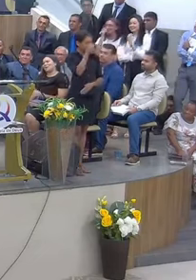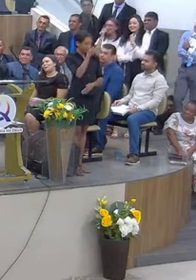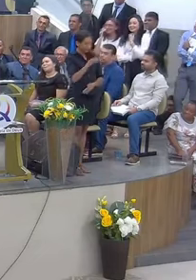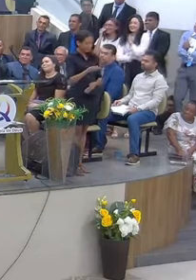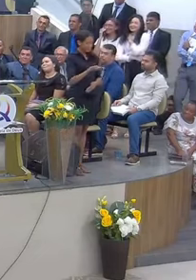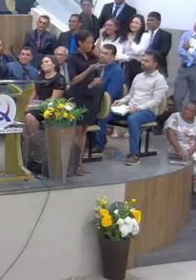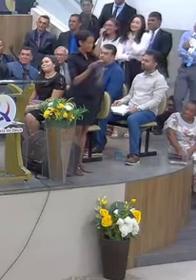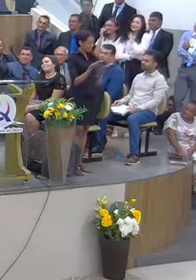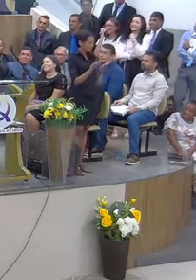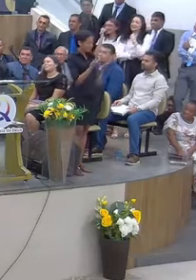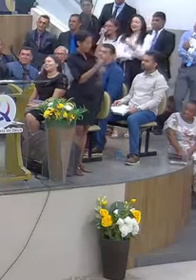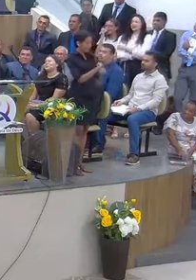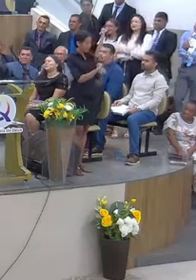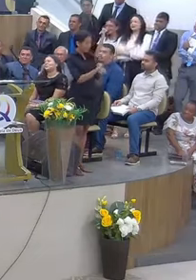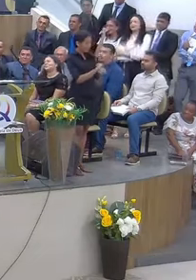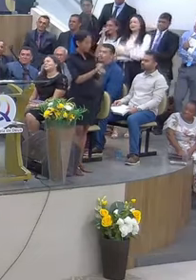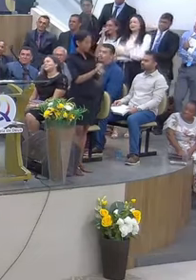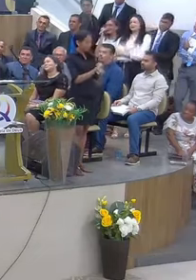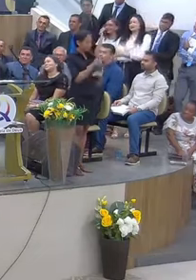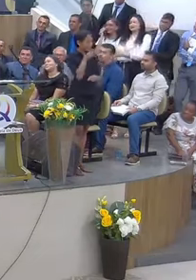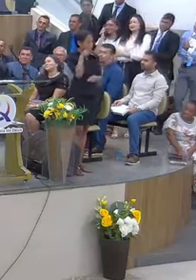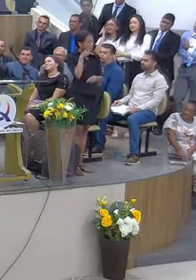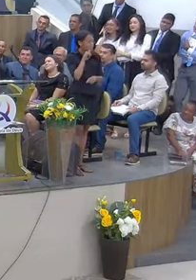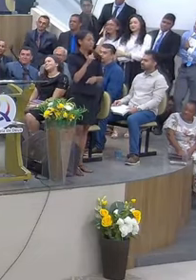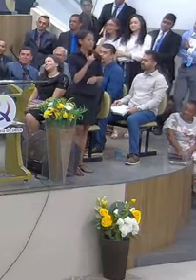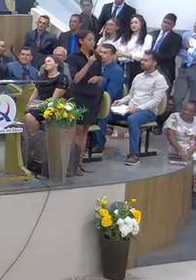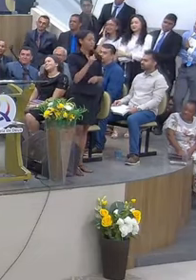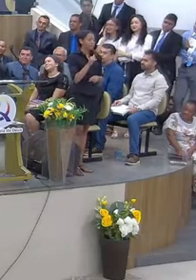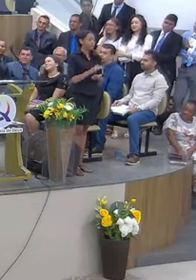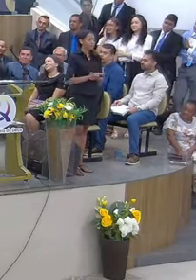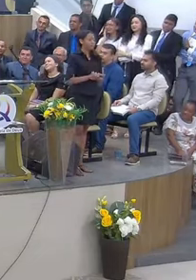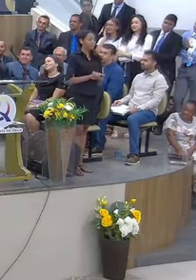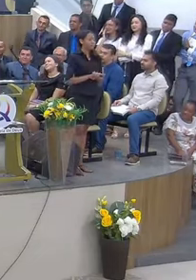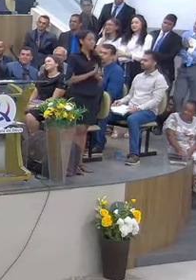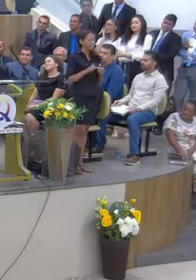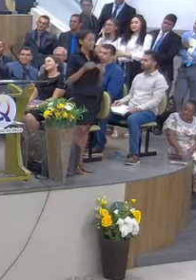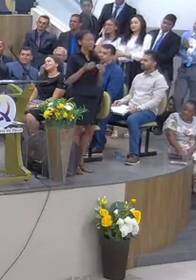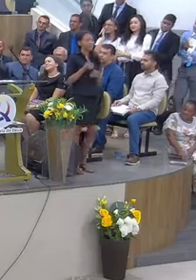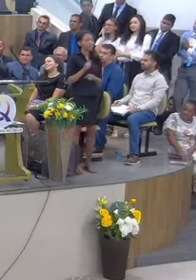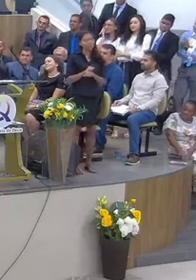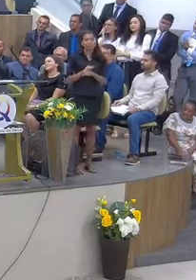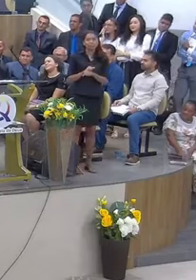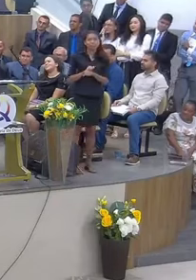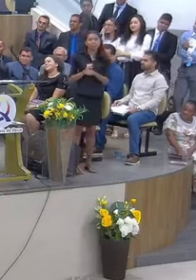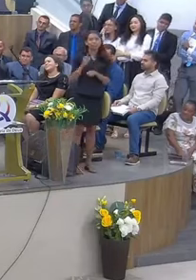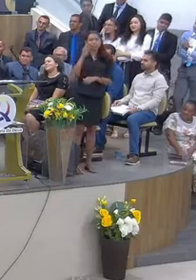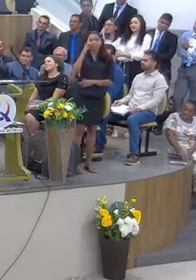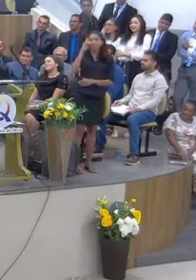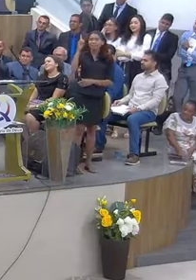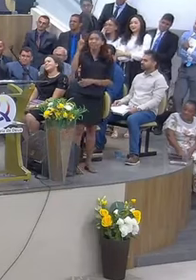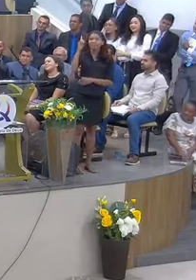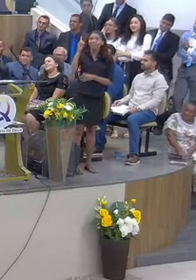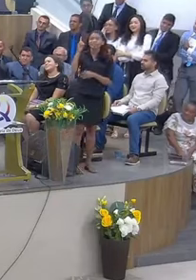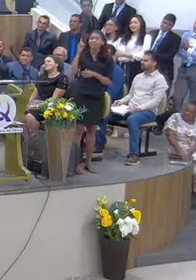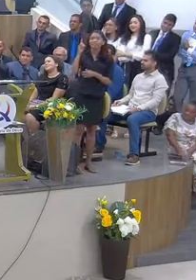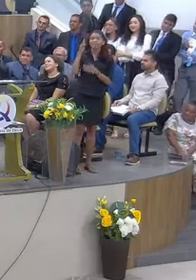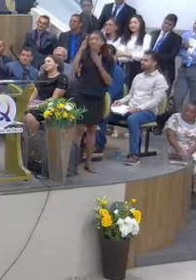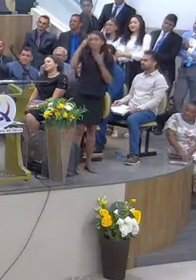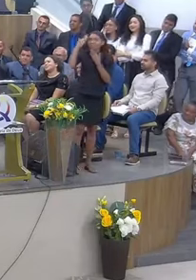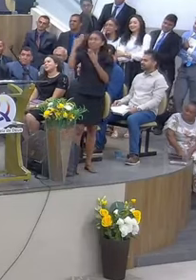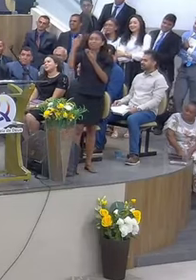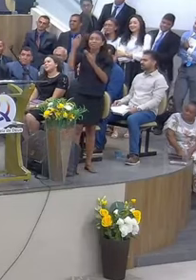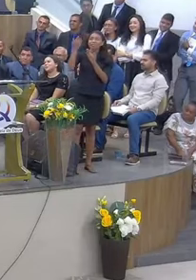e tu vai ser pai de uma multi. Era para ele chorar. Querido Deus, eterno, papai,